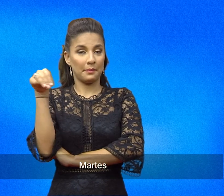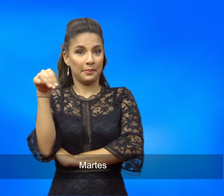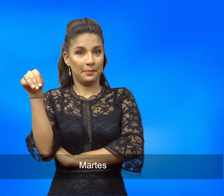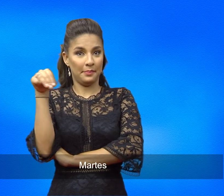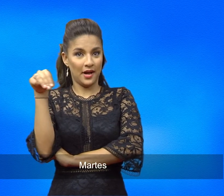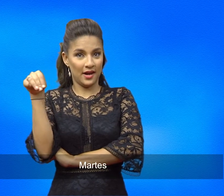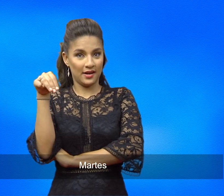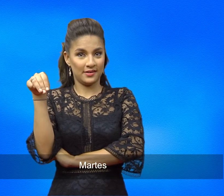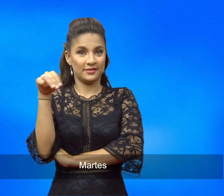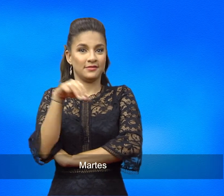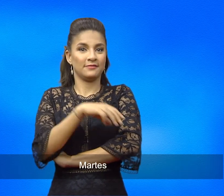martes